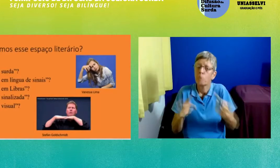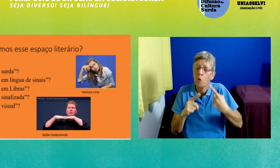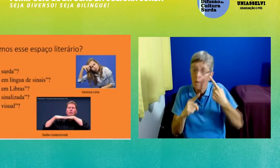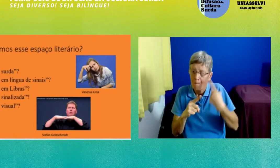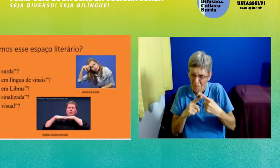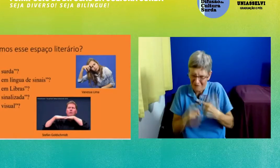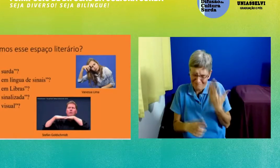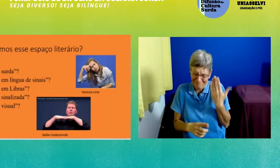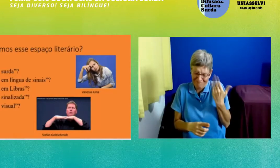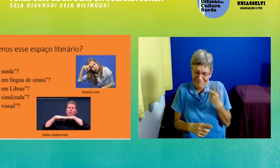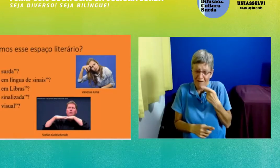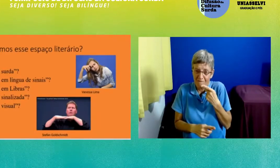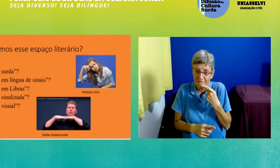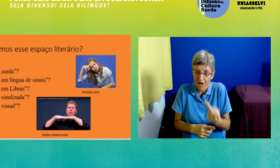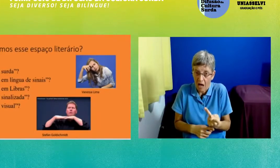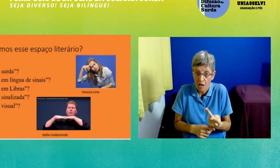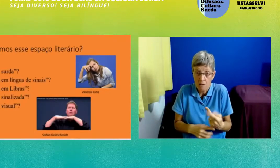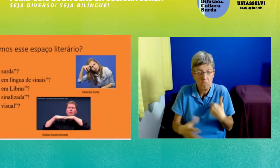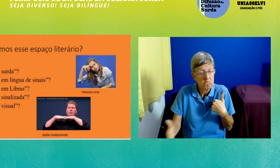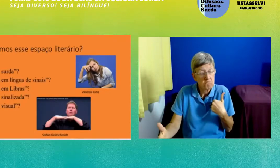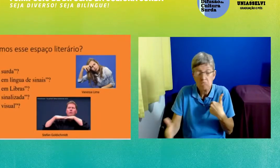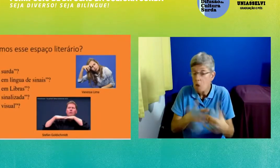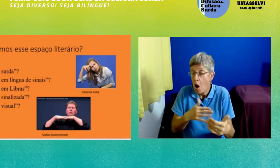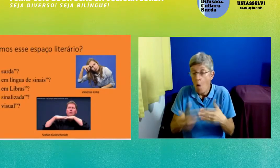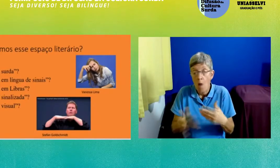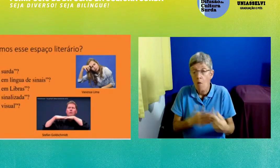ela faz parte da língua. Por quê?